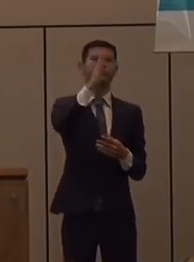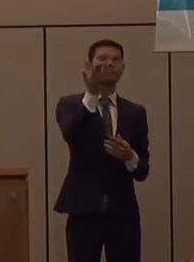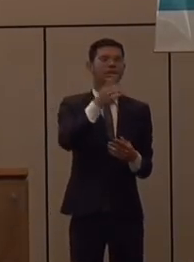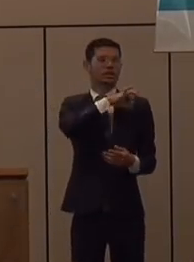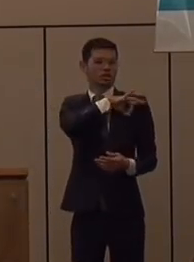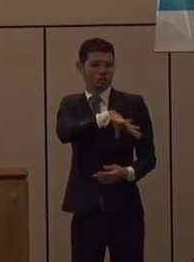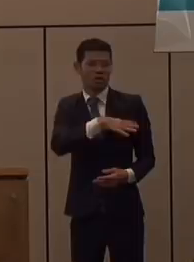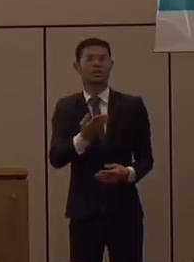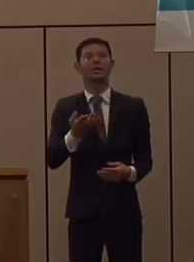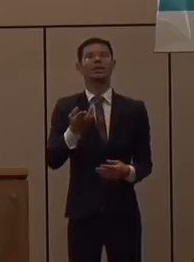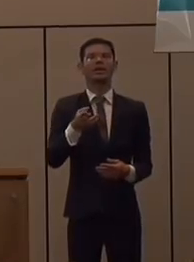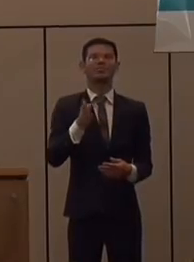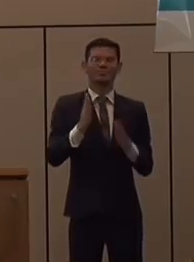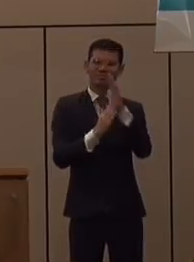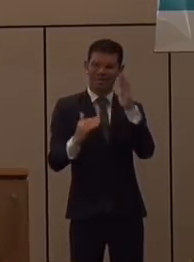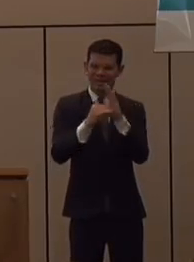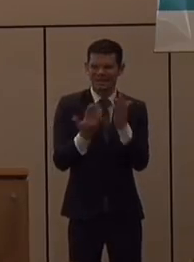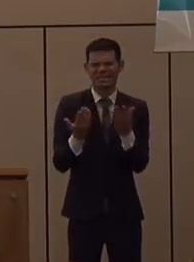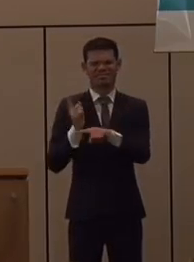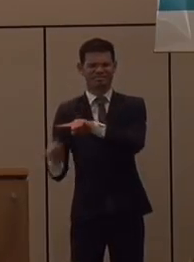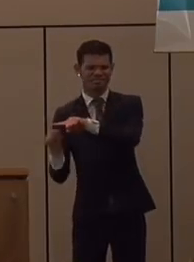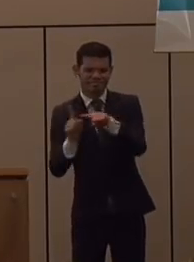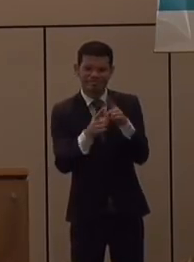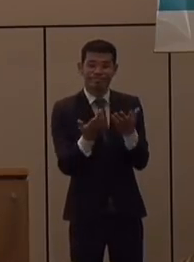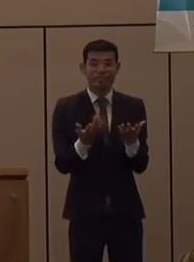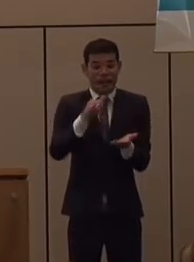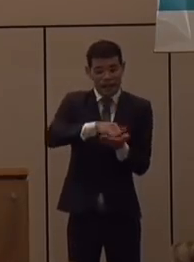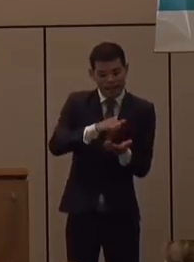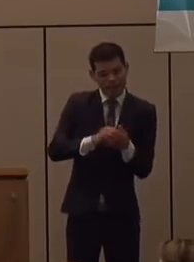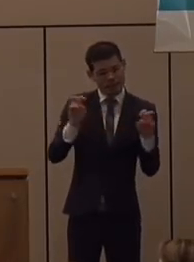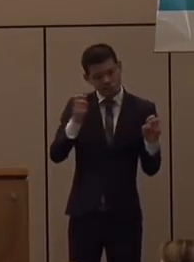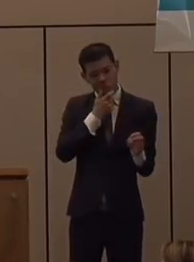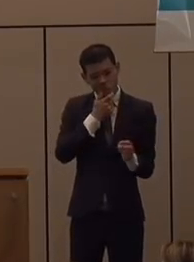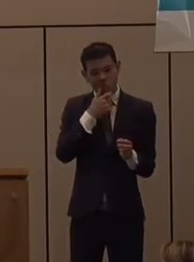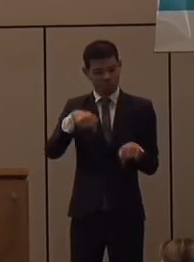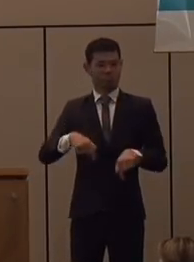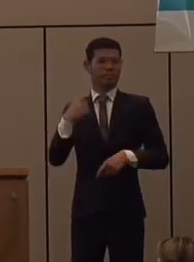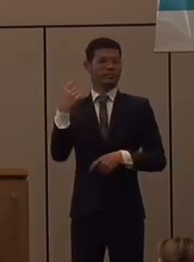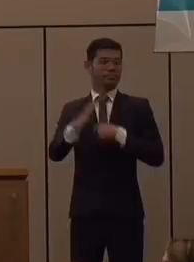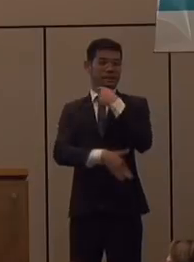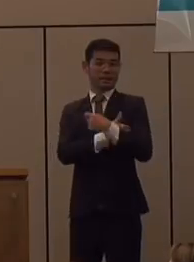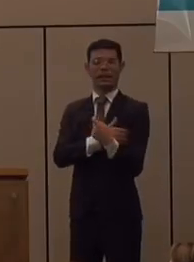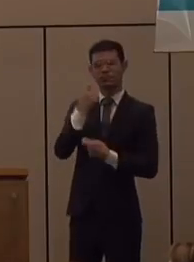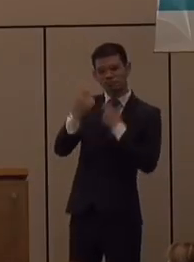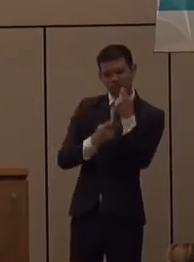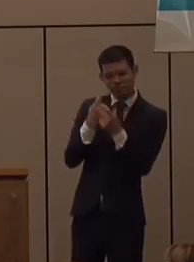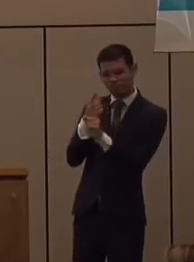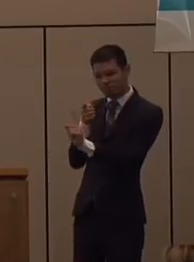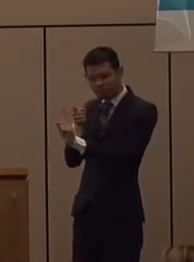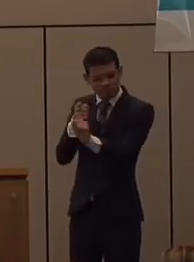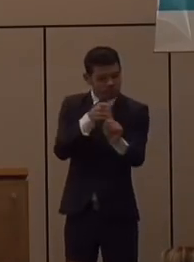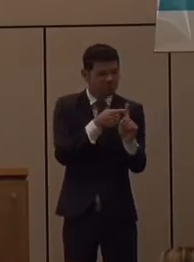en servicios entonces esto es un sector al que les apostando dentro del ministerio tenemos varias estrategias lo primero las